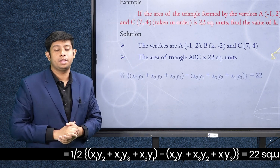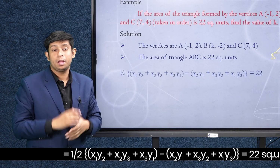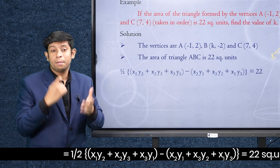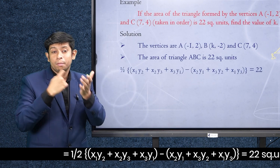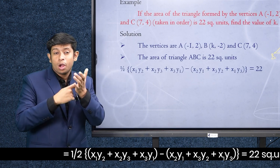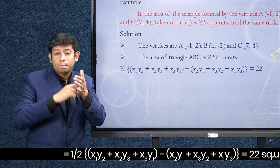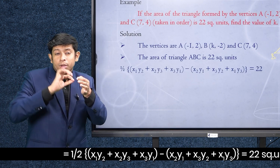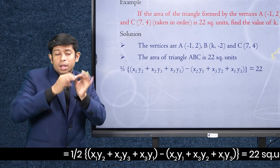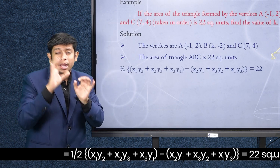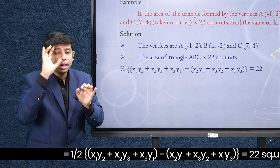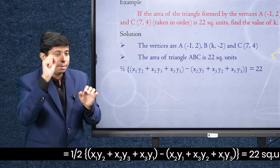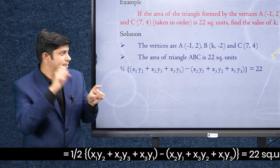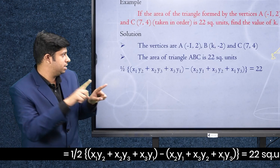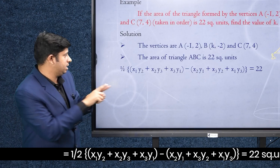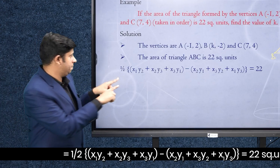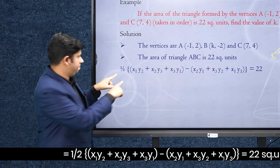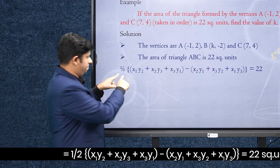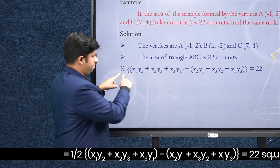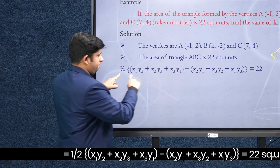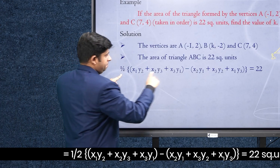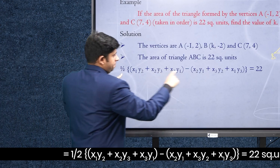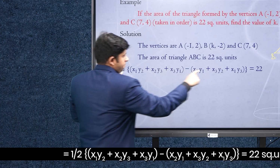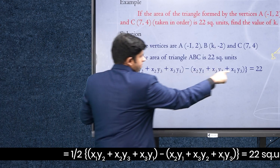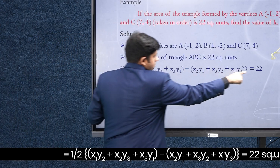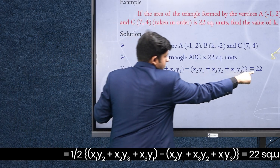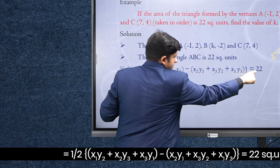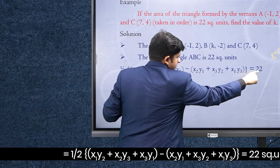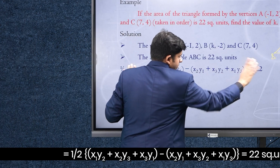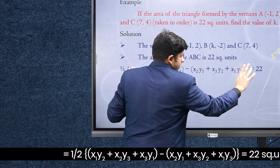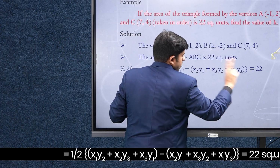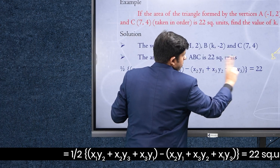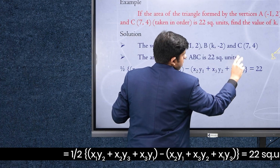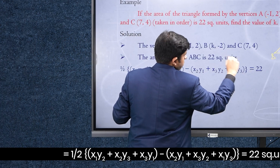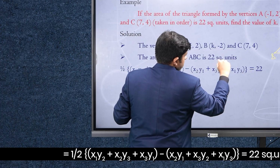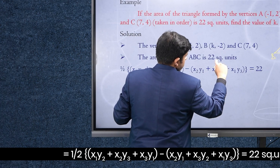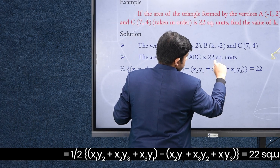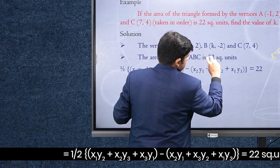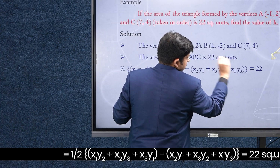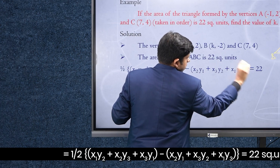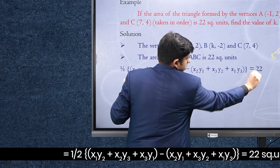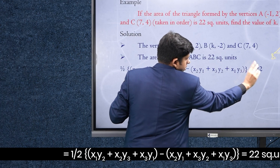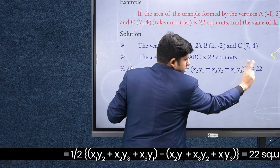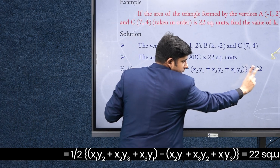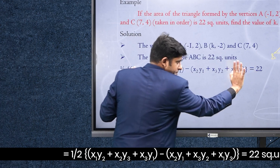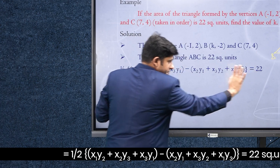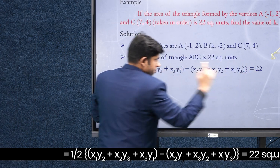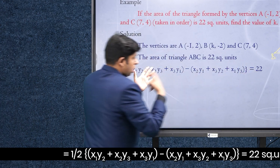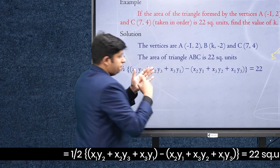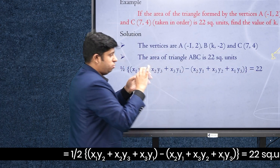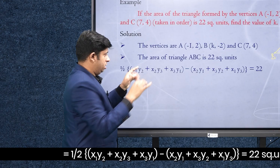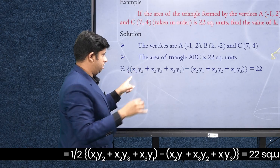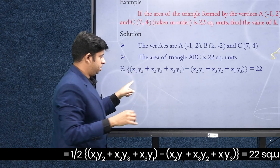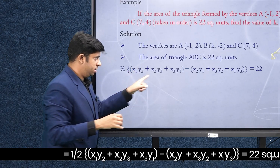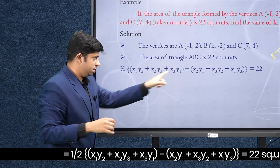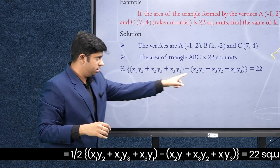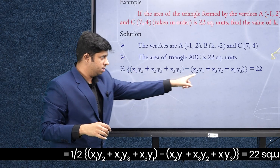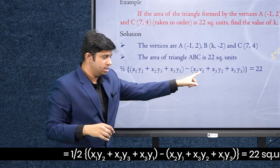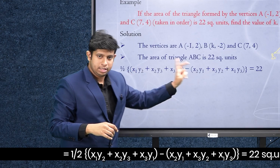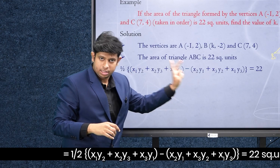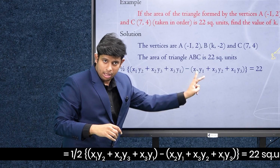हाफ ऑफ x1 y2 plus x2 y3 plus x3 y1 minus of x2 y1 plus